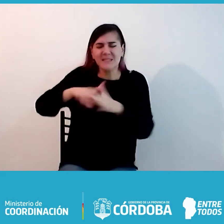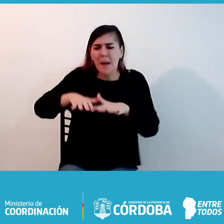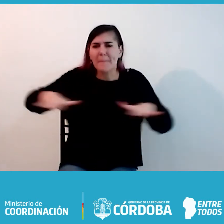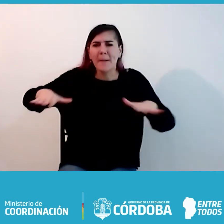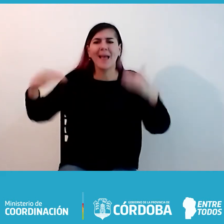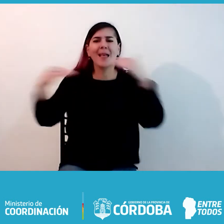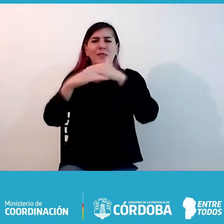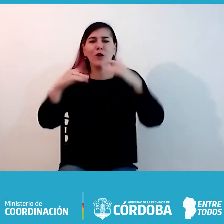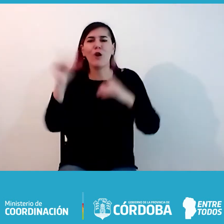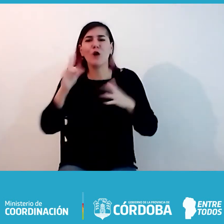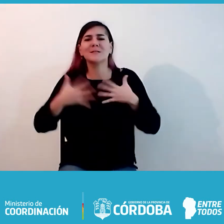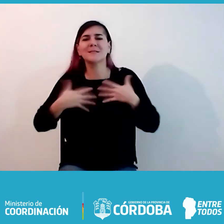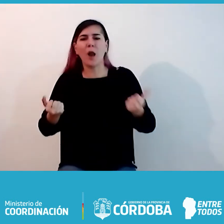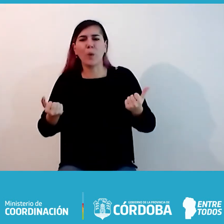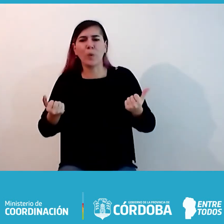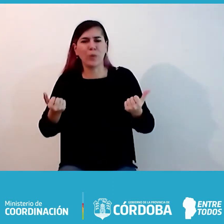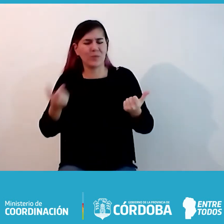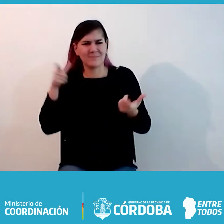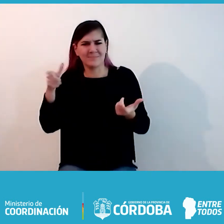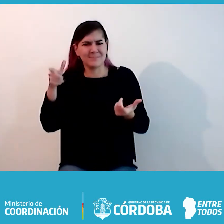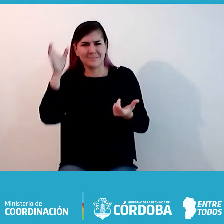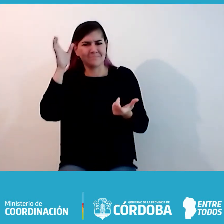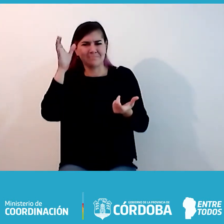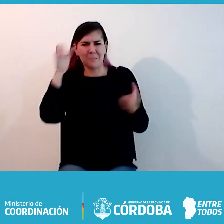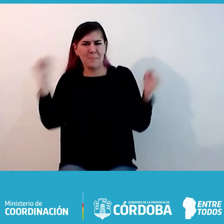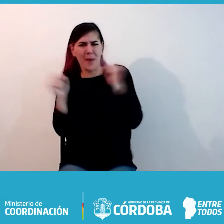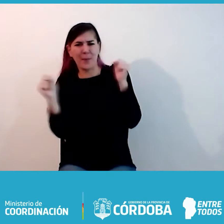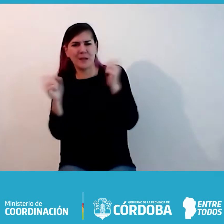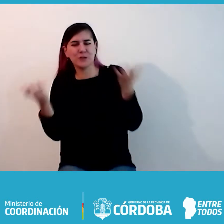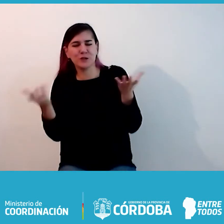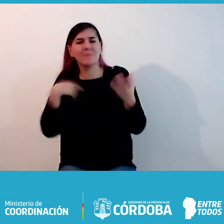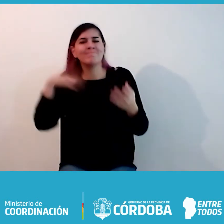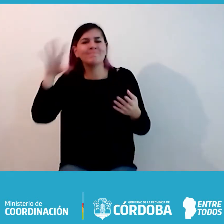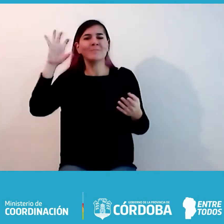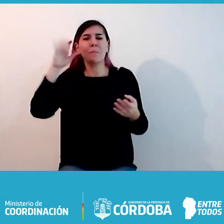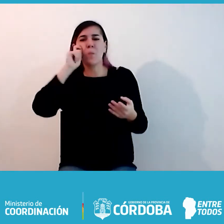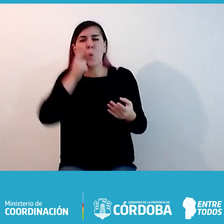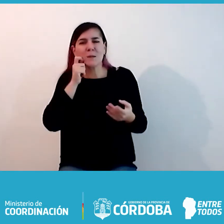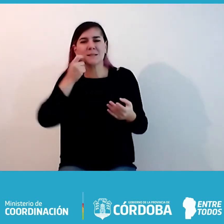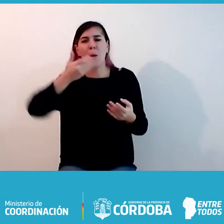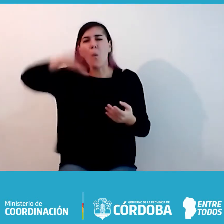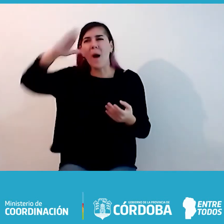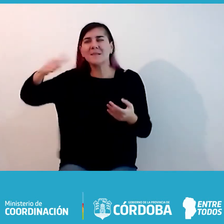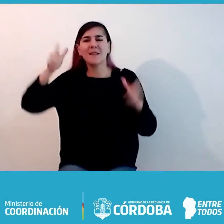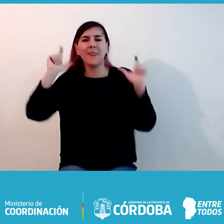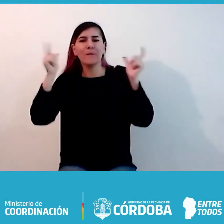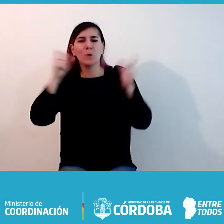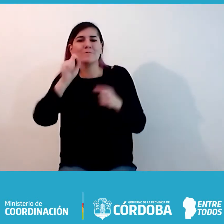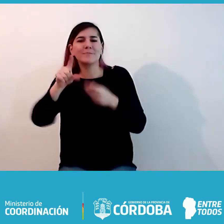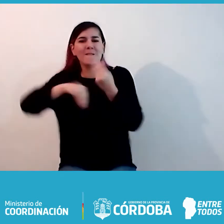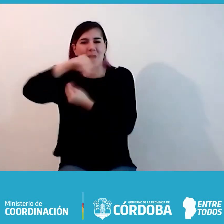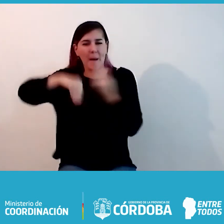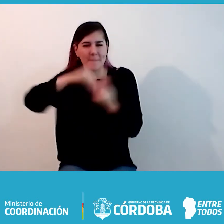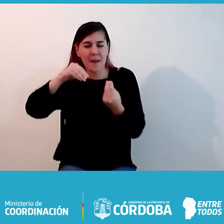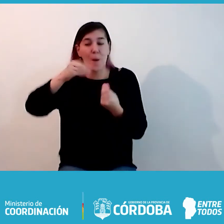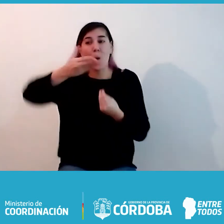es siniestro y perverso. Recuerda el Valle de Punilla y disfruta de él con su familia, dice. Este valle nos hace